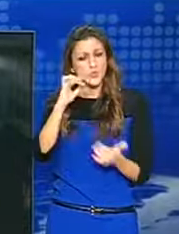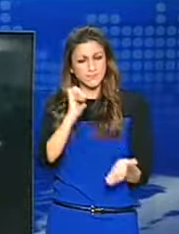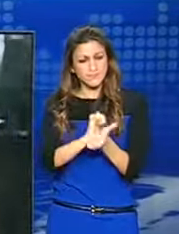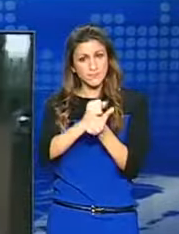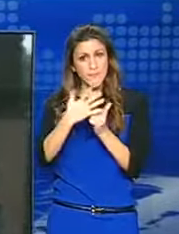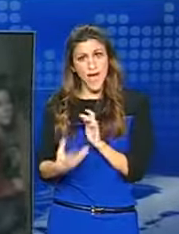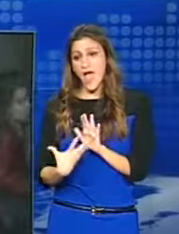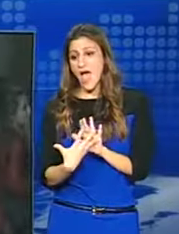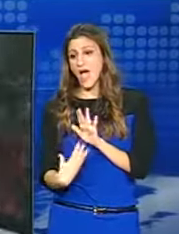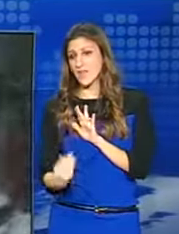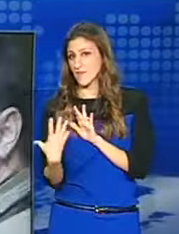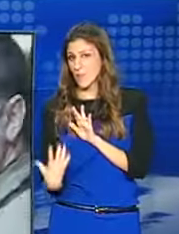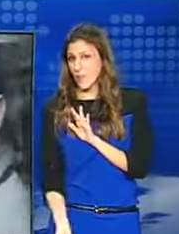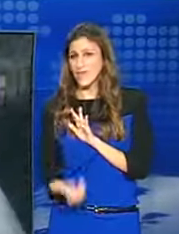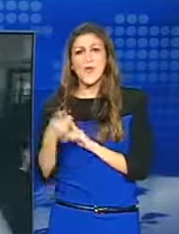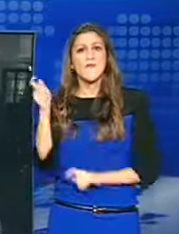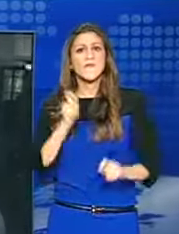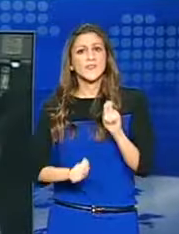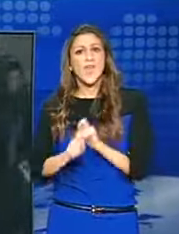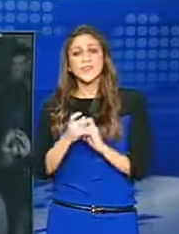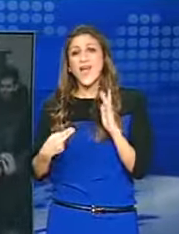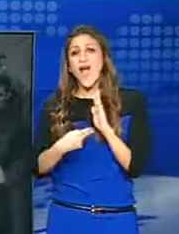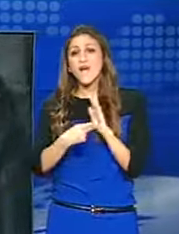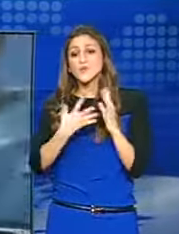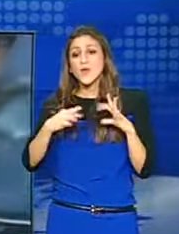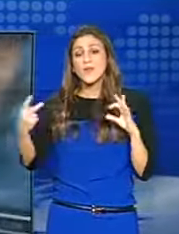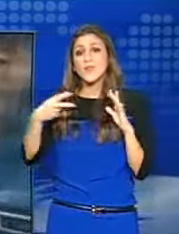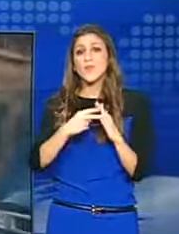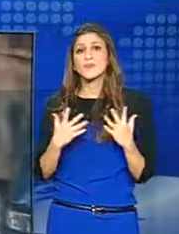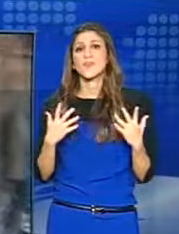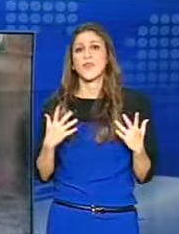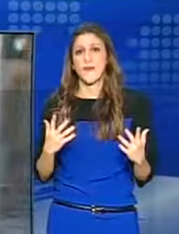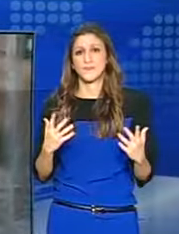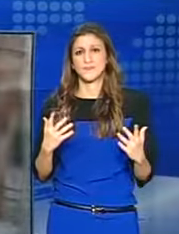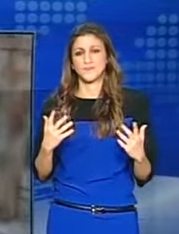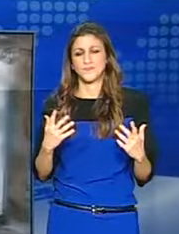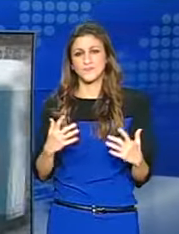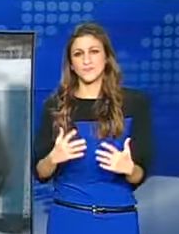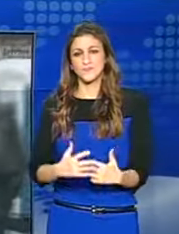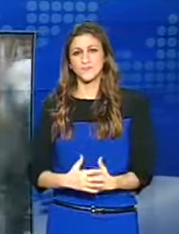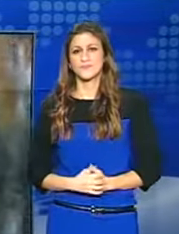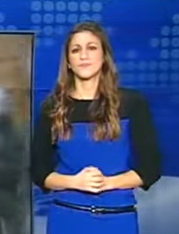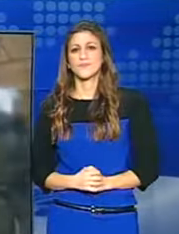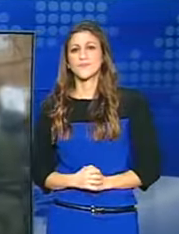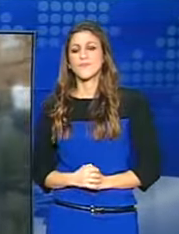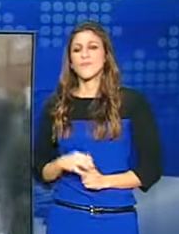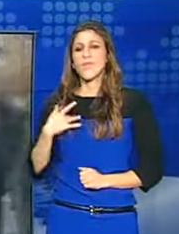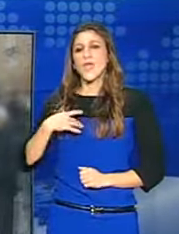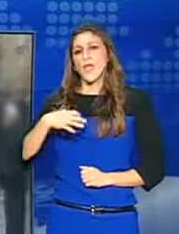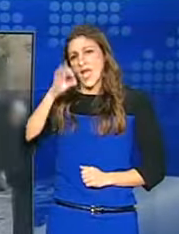δημιουργήθηκε στις αρχές αυγούστου 2010 δεν έγινε τελικά η μεταγωγή των συλληφθέντων καταληψιών στην εισαγγελία